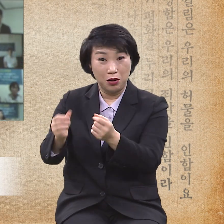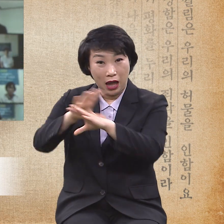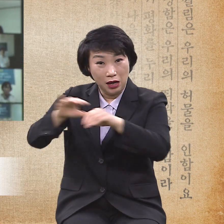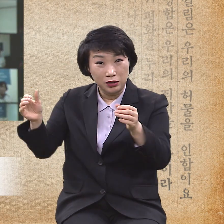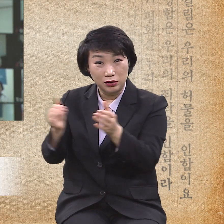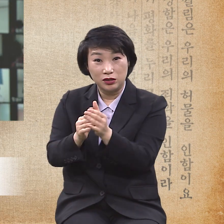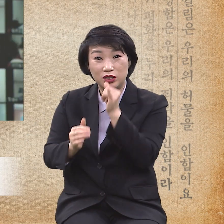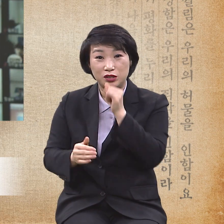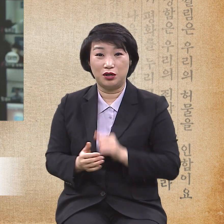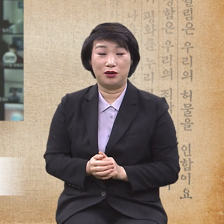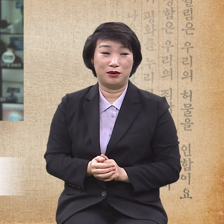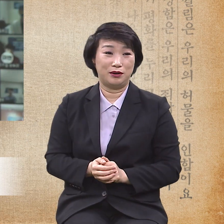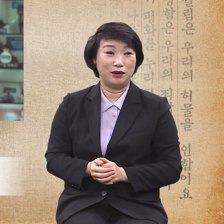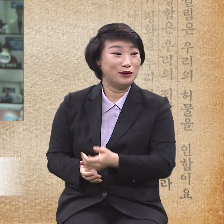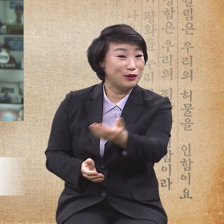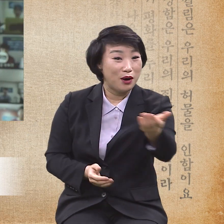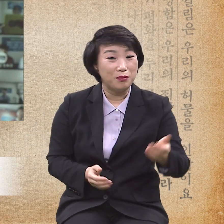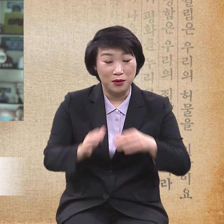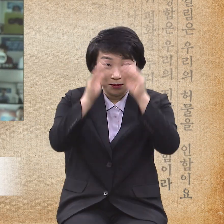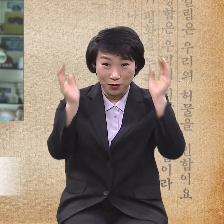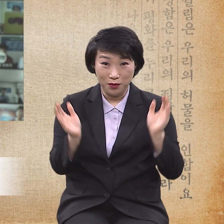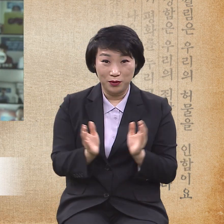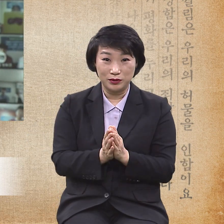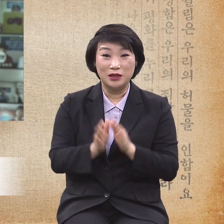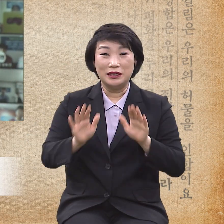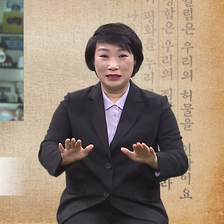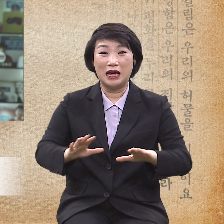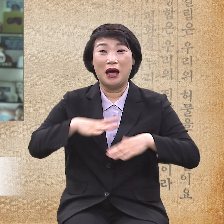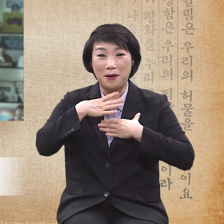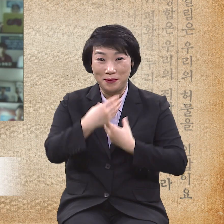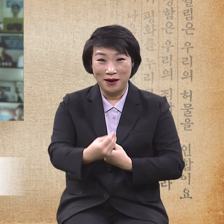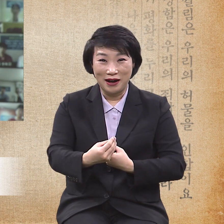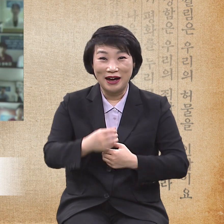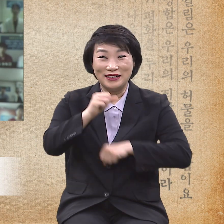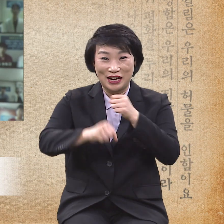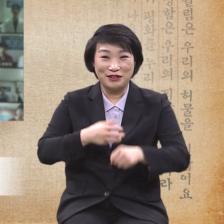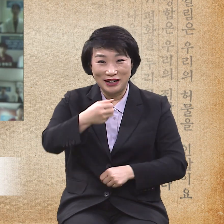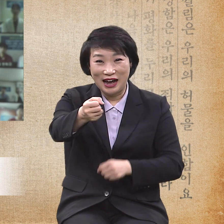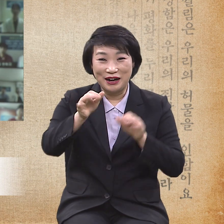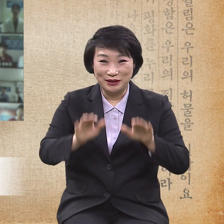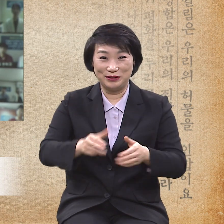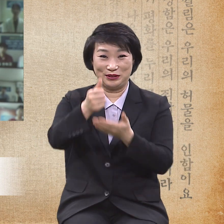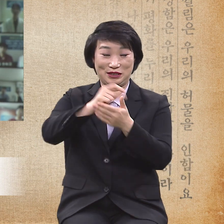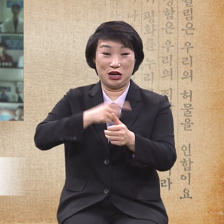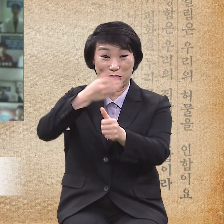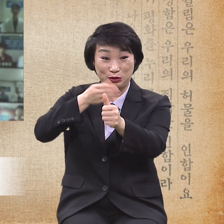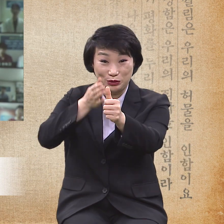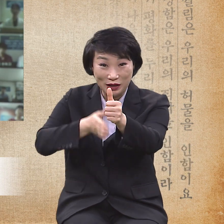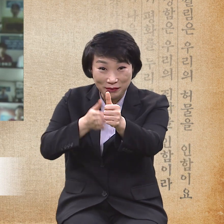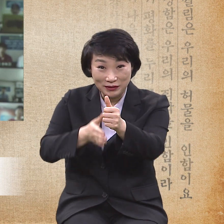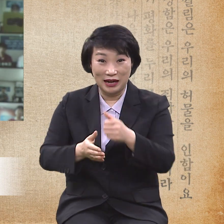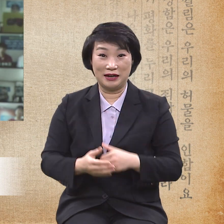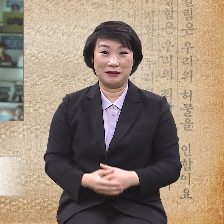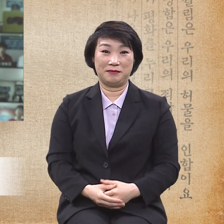주셨으니 여러분 모두가 자유한 사람 되기를 주님의 이름으로 축원합니다.